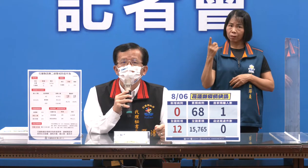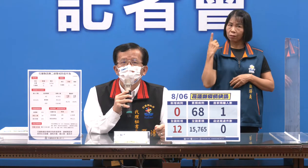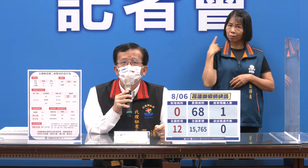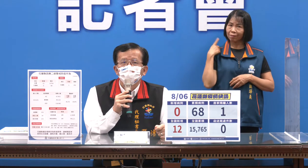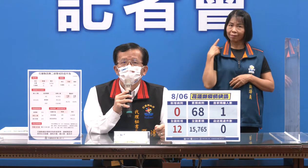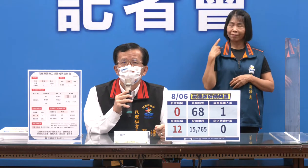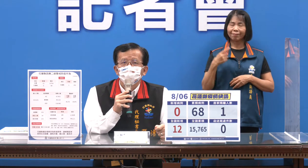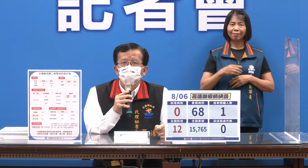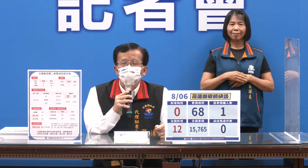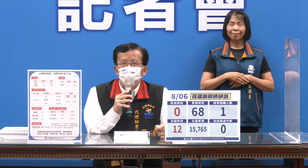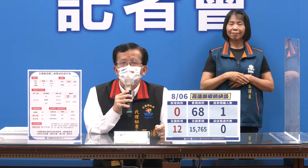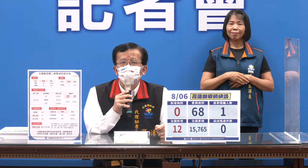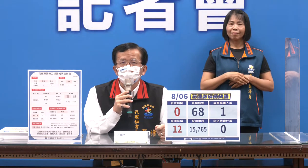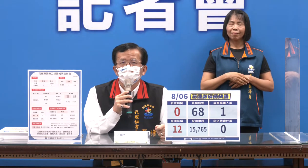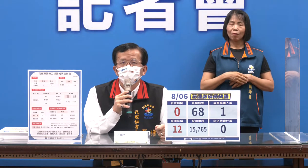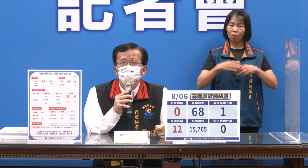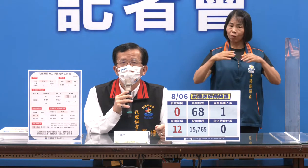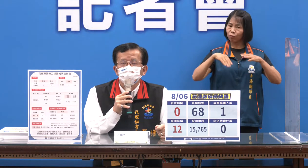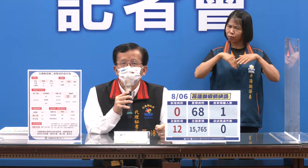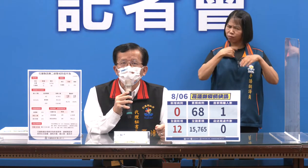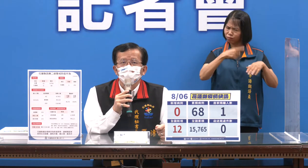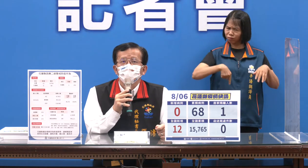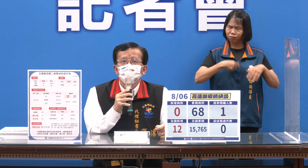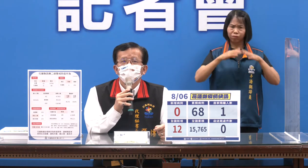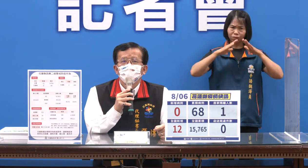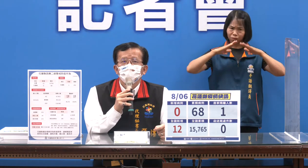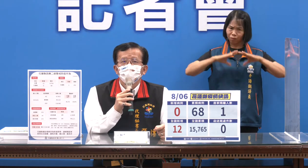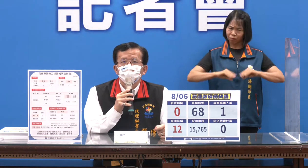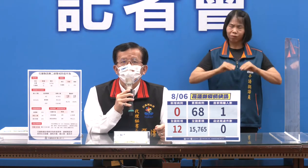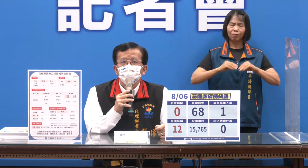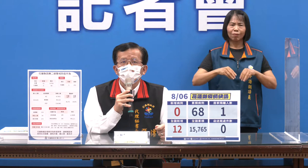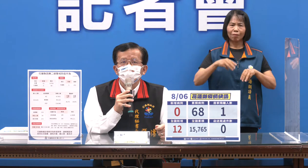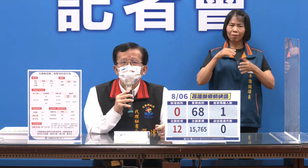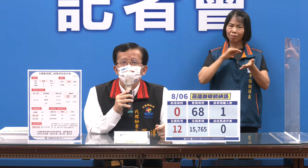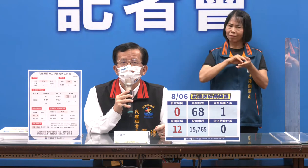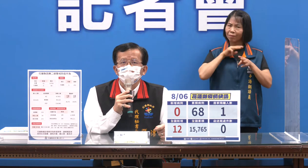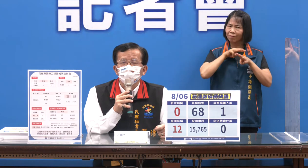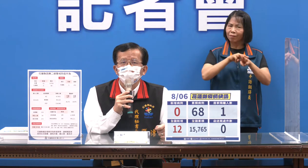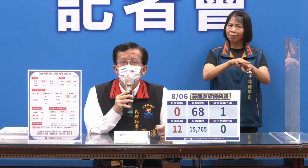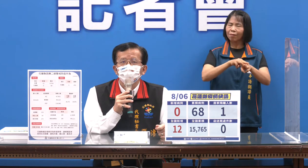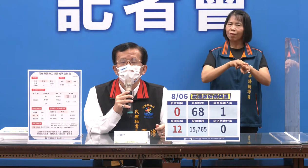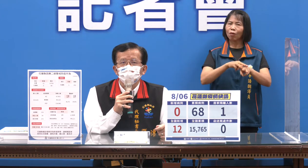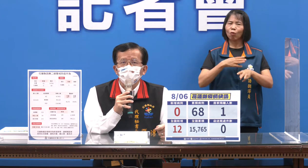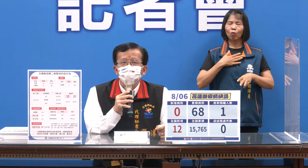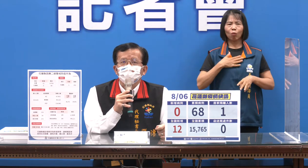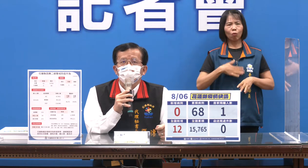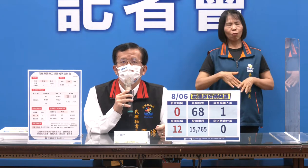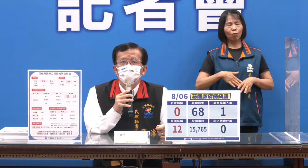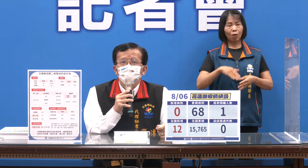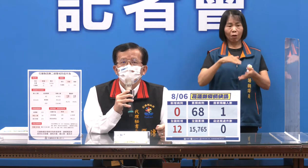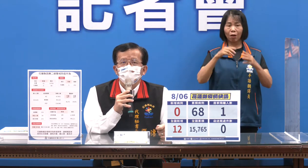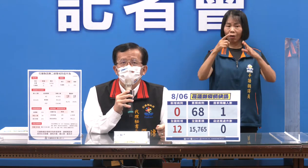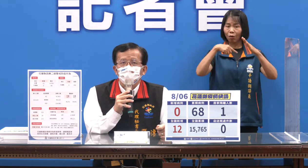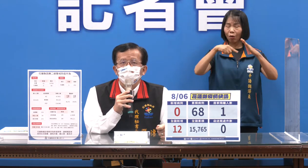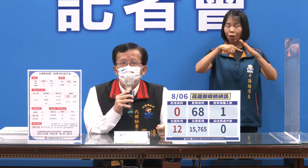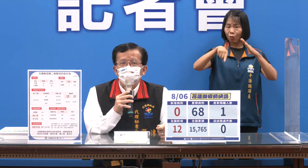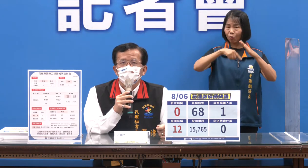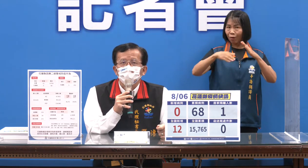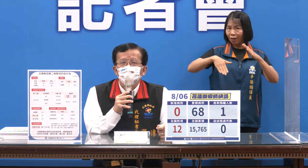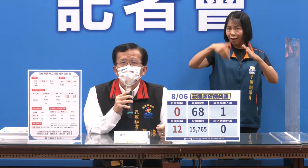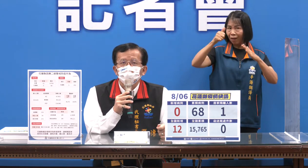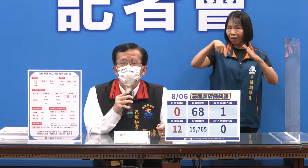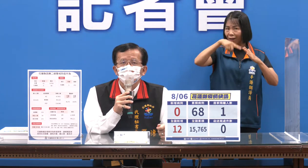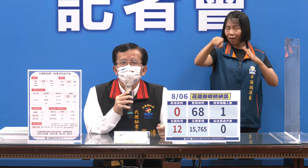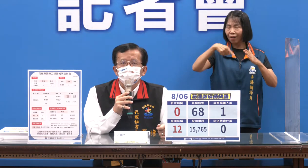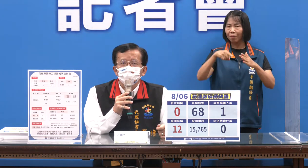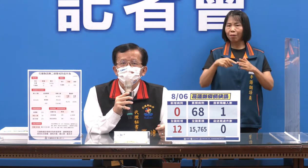够痊愈的出院，所以昨天慈济的院方包括院长也提早